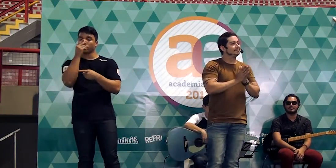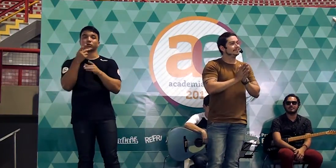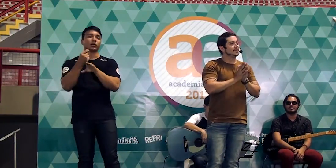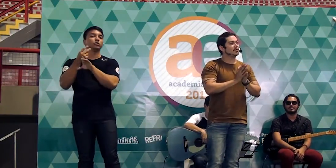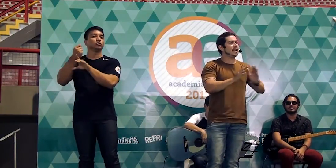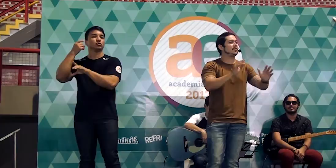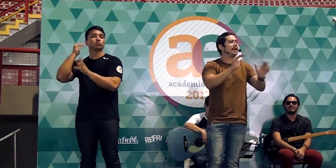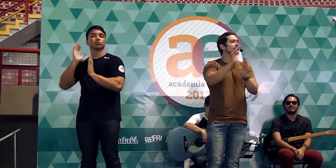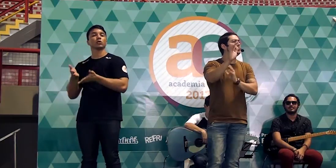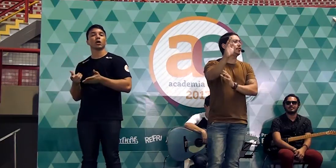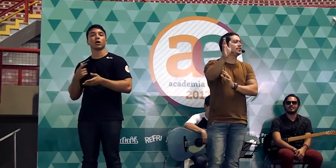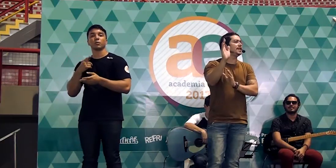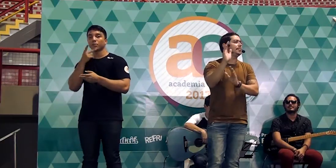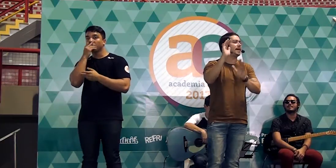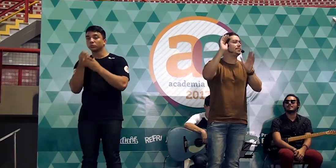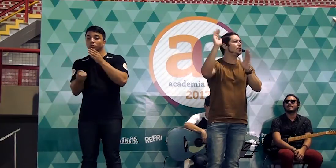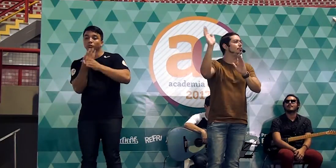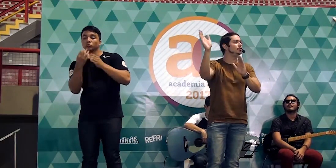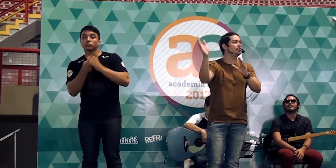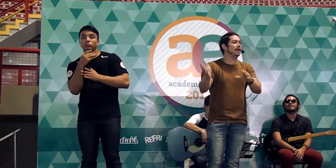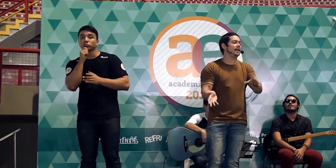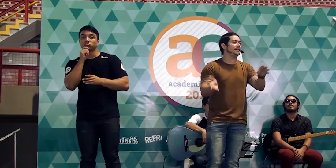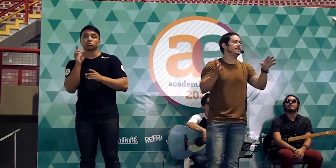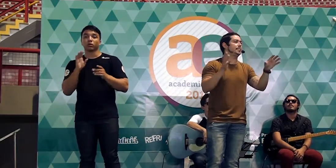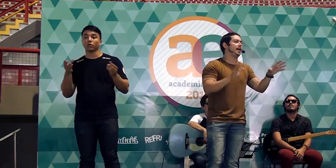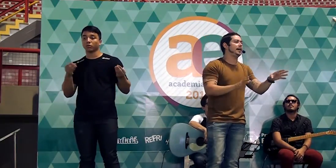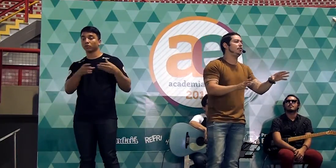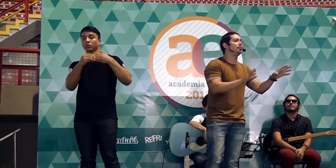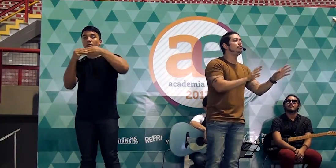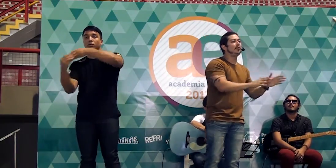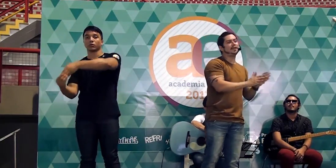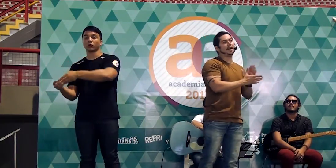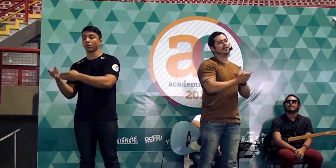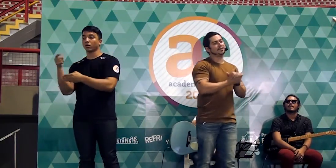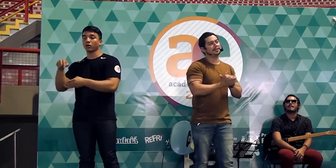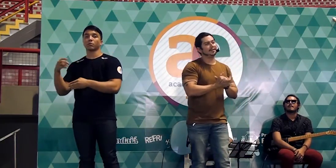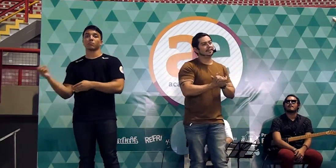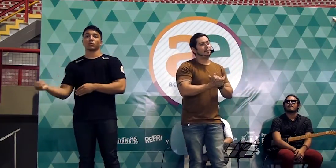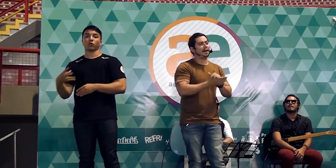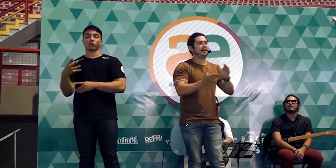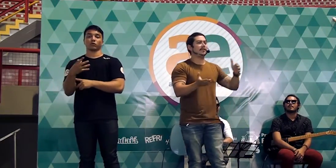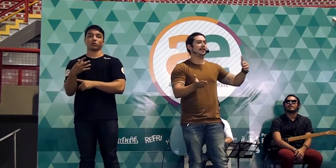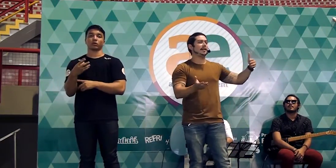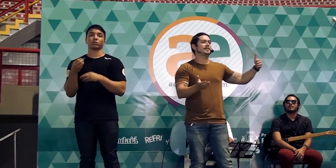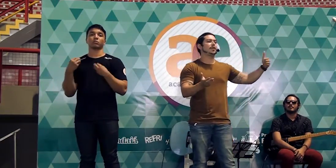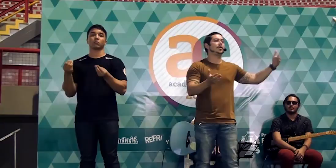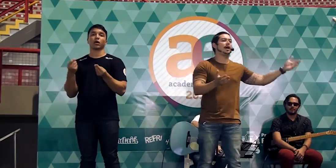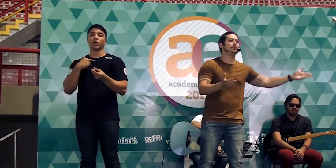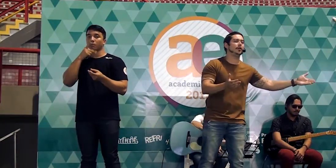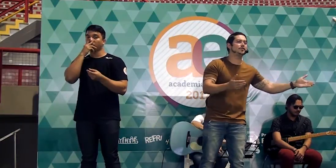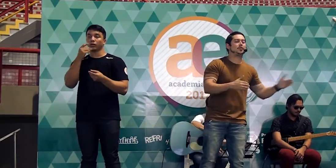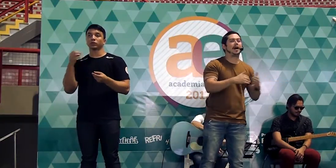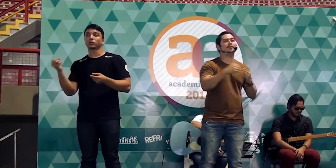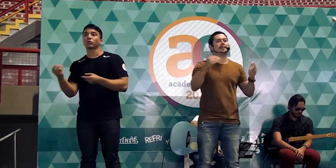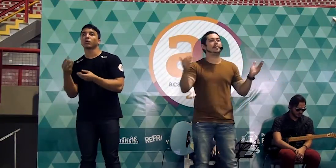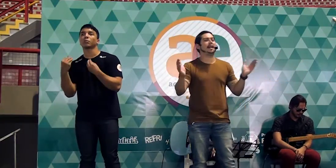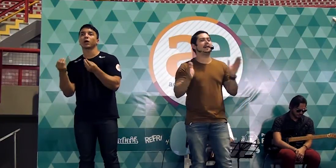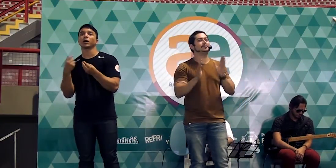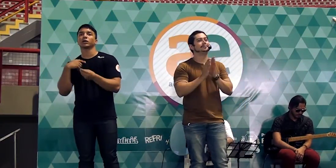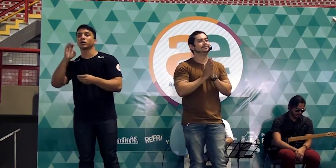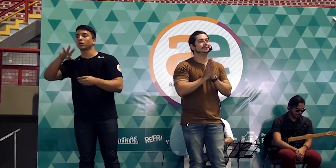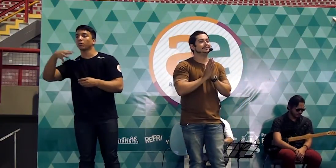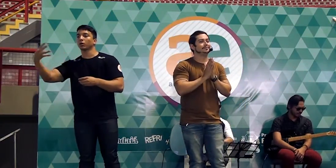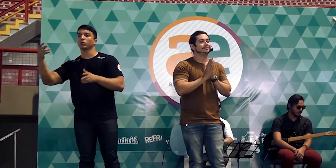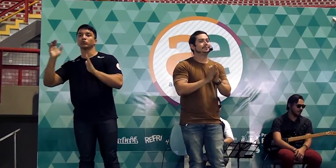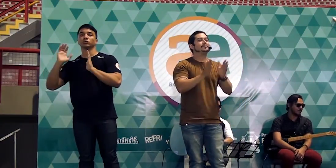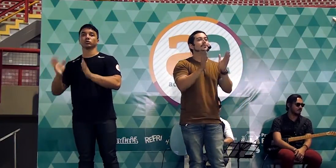linha. Os carros que ela nem produzia mais para o mundo, ela trazia para cá como novidade. Para que lançar um carro novo se o carro está